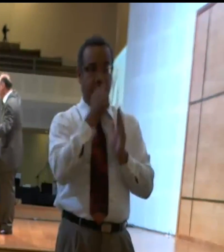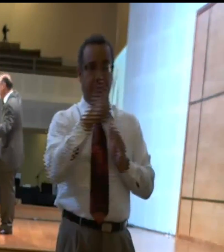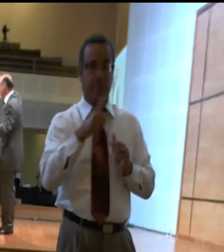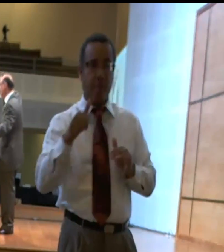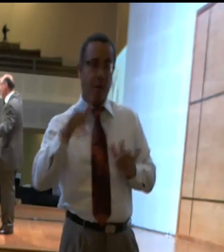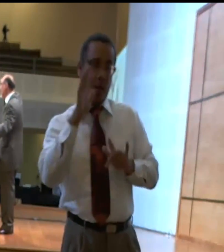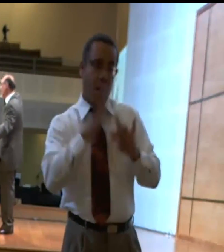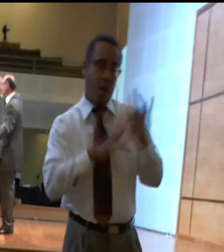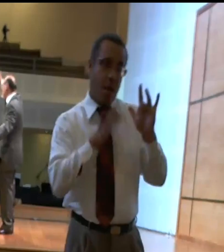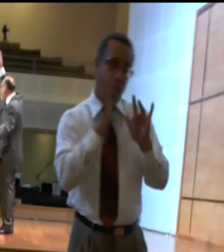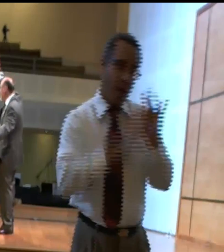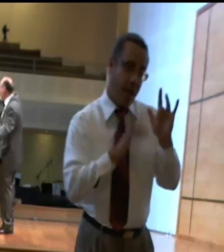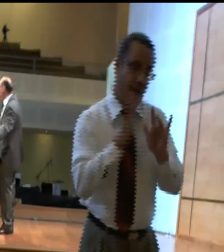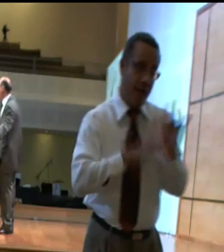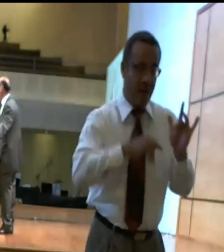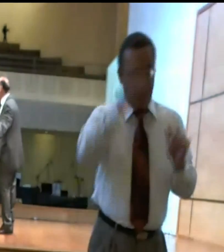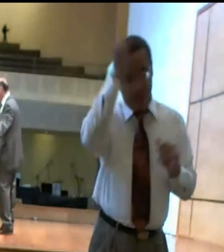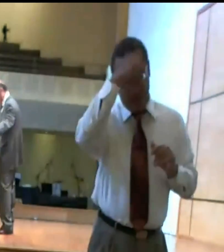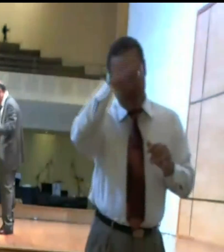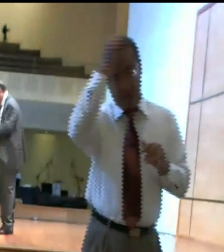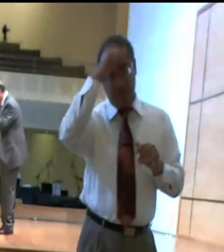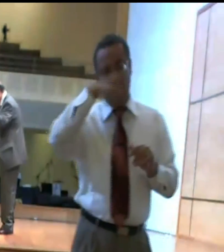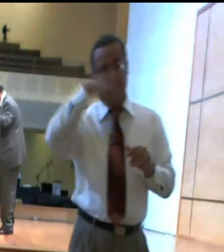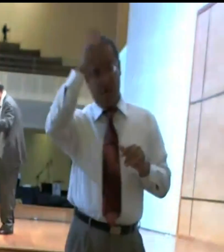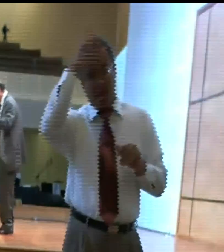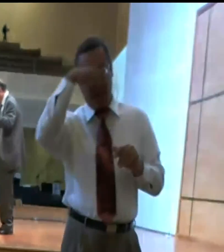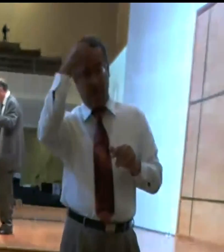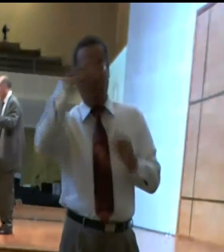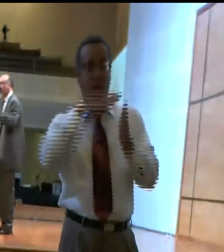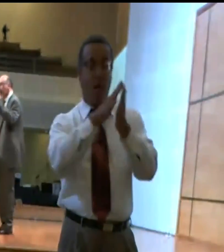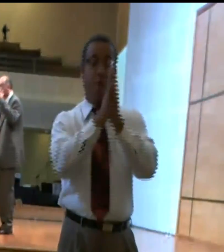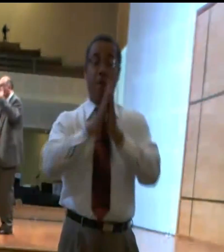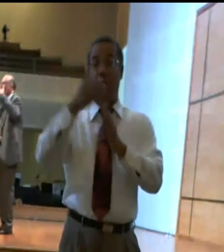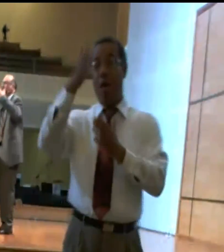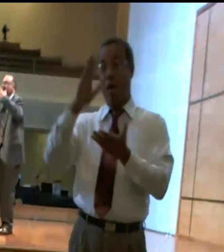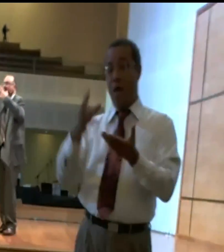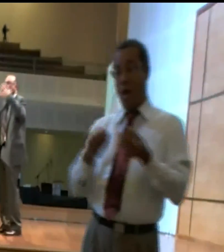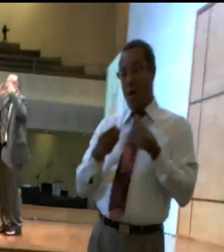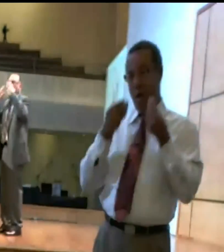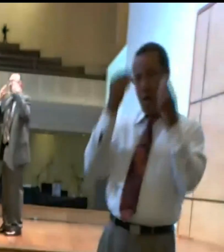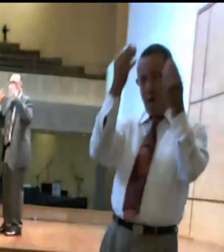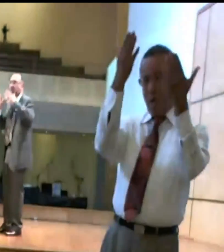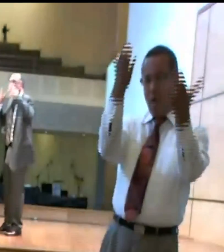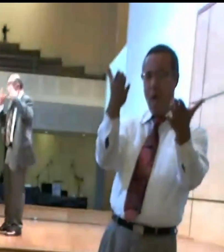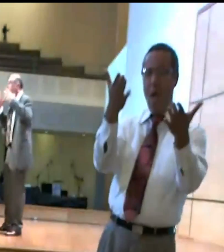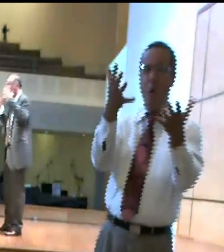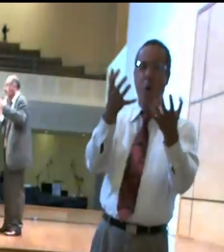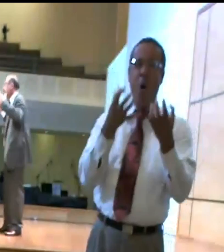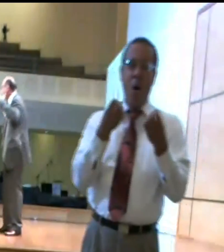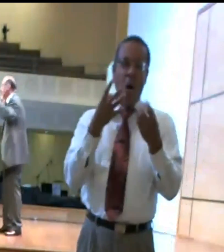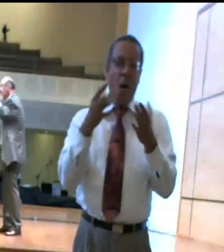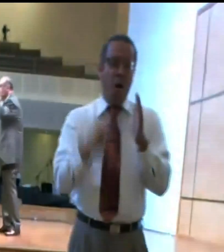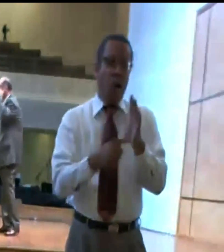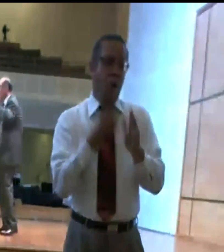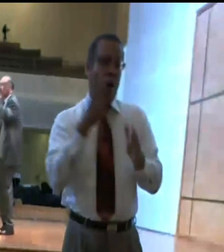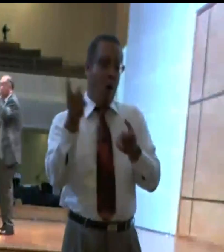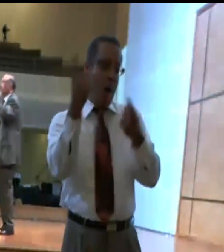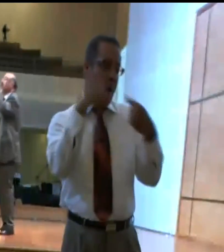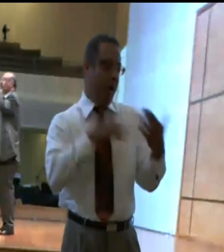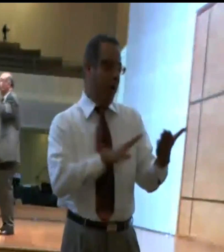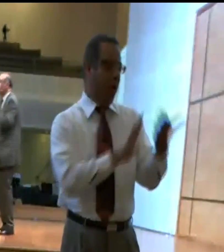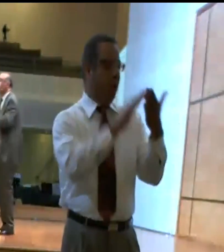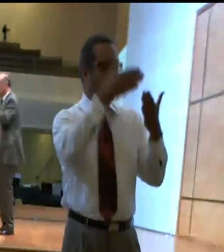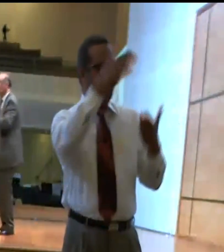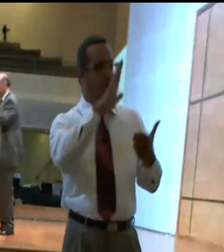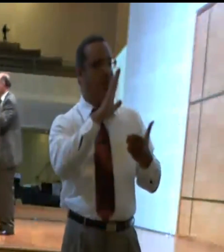falta de sabiduría, Santiago 1:5, pídala a Dios. Él la dará abundantemente y sin reproches. Y nosotros tenemos que muchas veces venir delante de Dios y